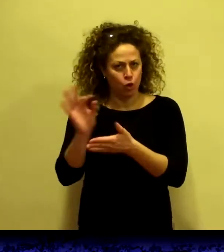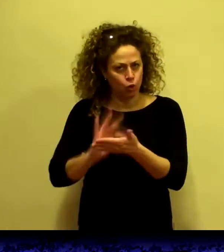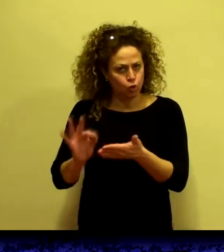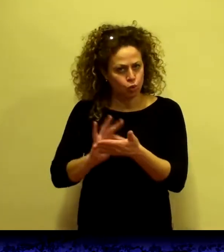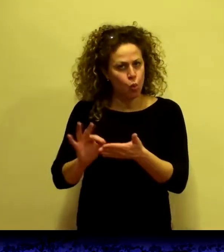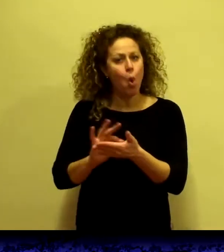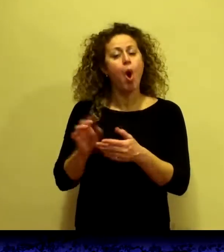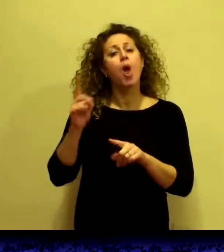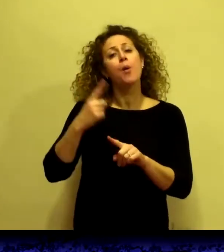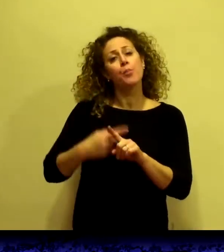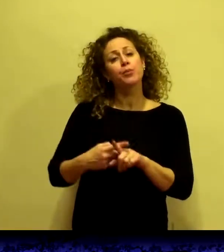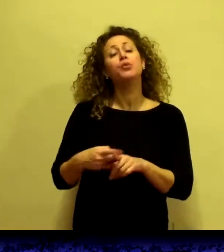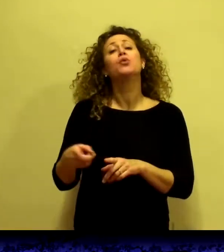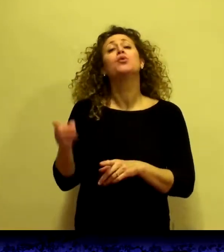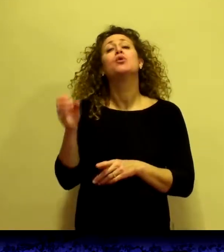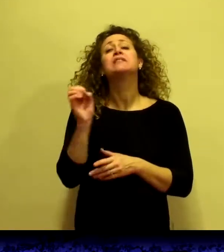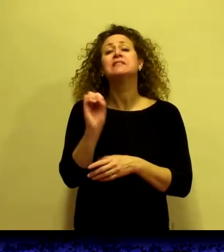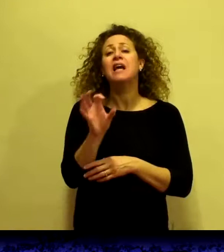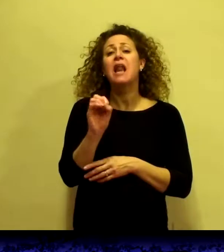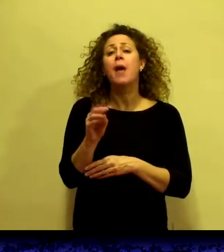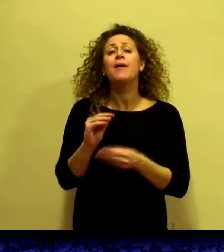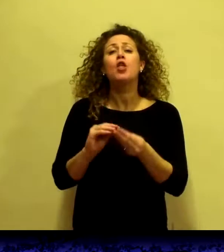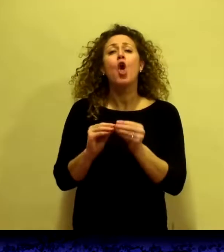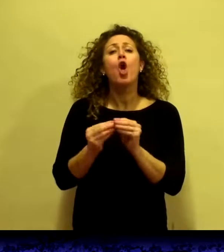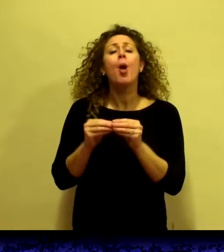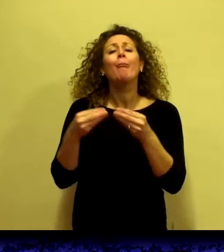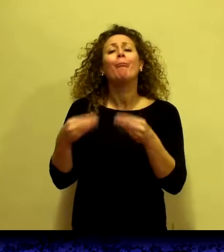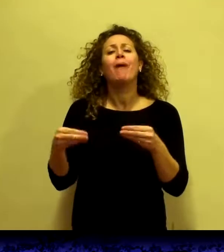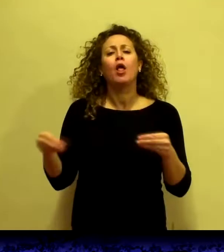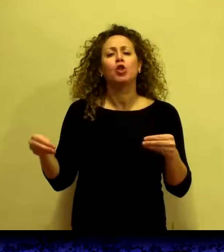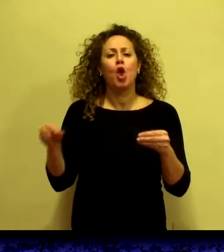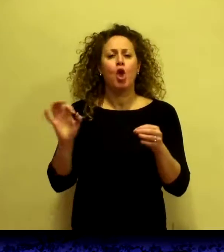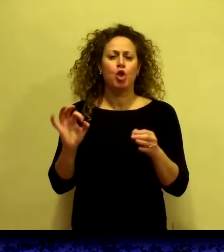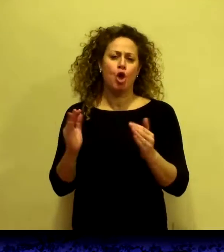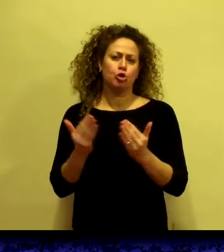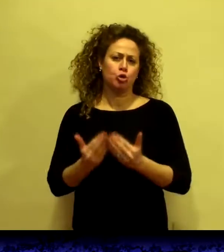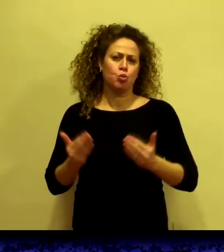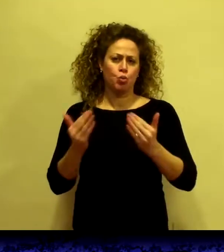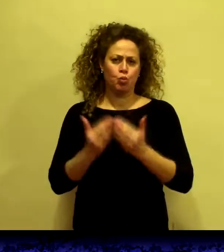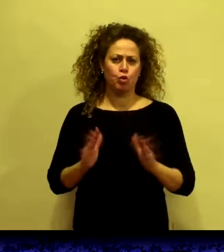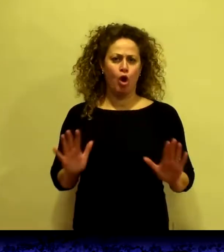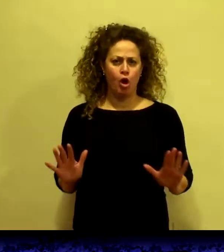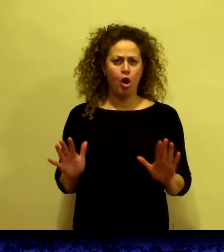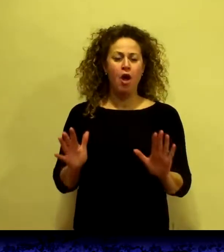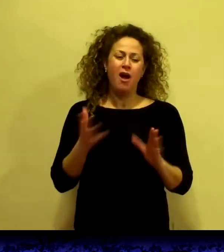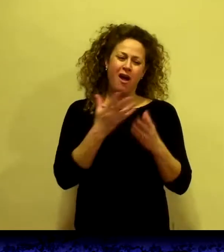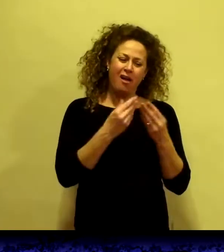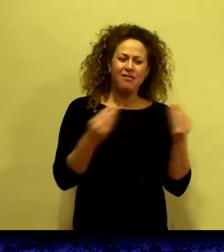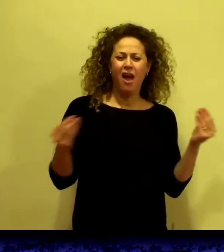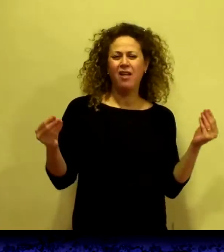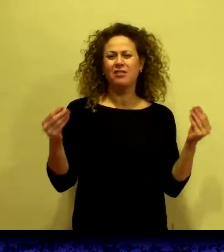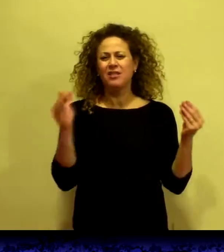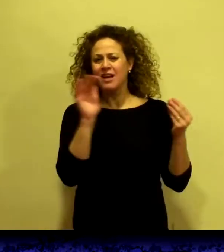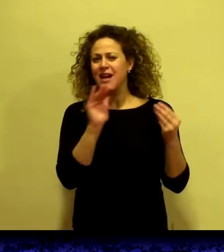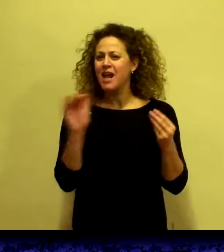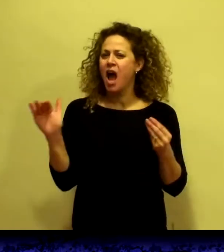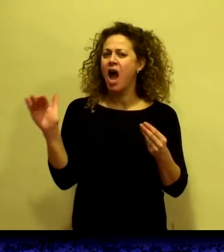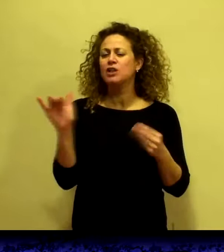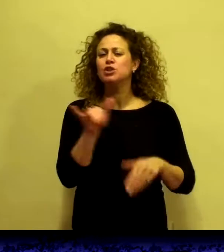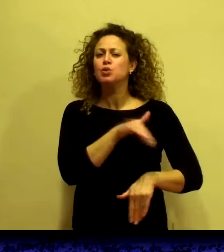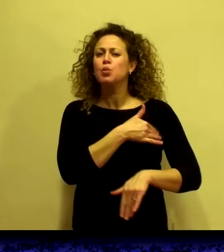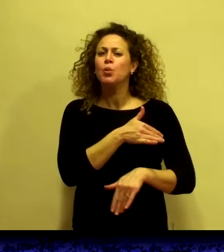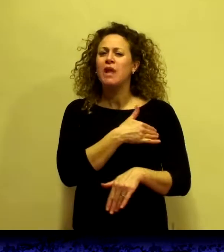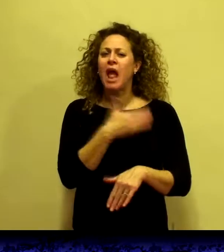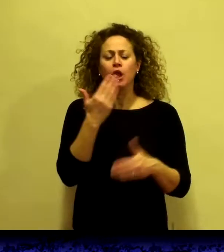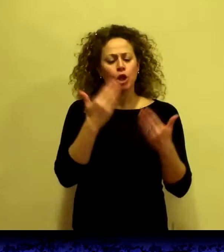e l'insegnamento, diciamo, del metodo di studio, perché tanti ragazzi, soprattutto sulle materie umanistiche, hanno difficoltà non tanto